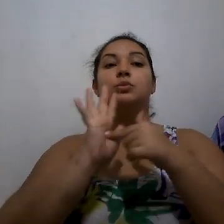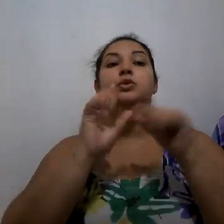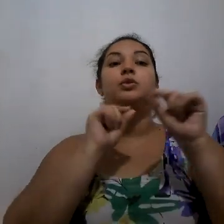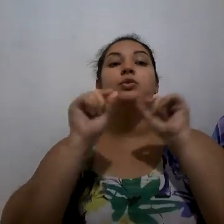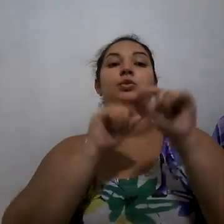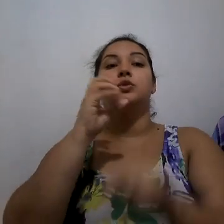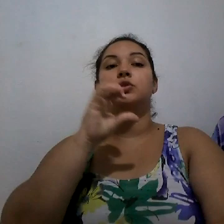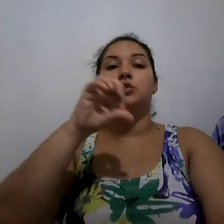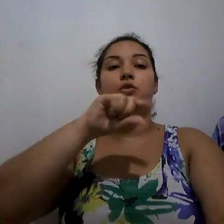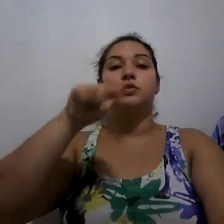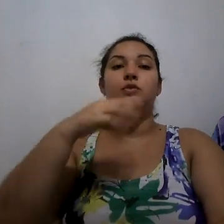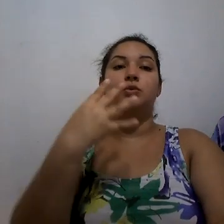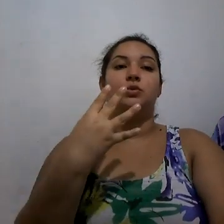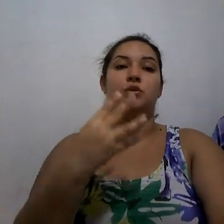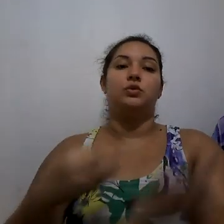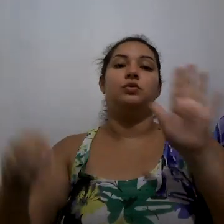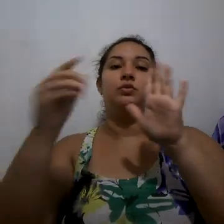vou jogar mais 1. Ok?